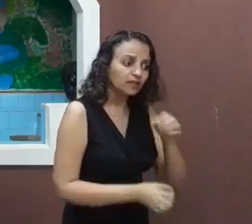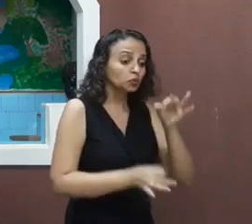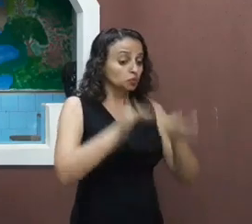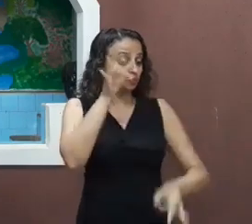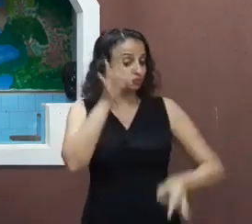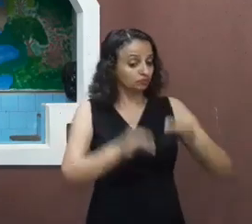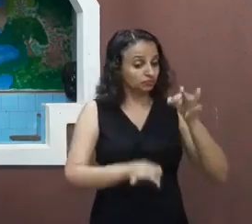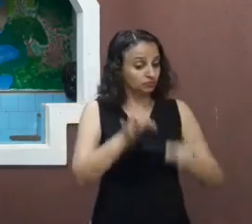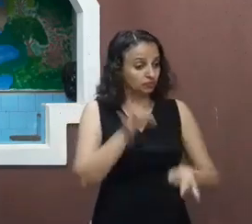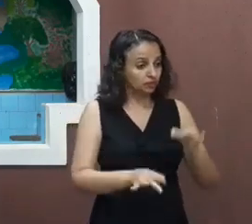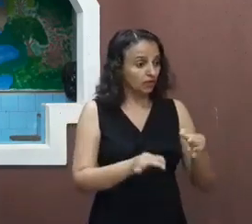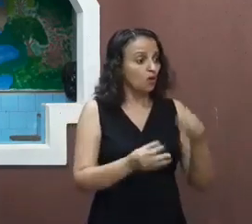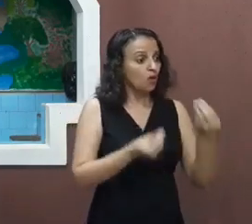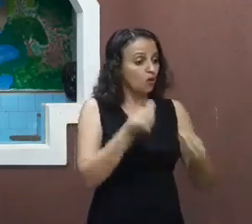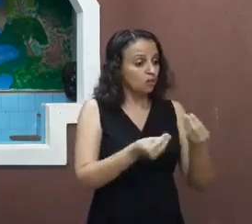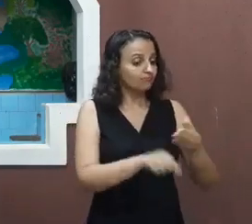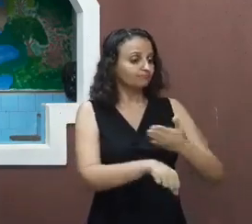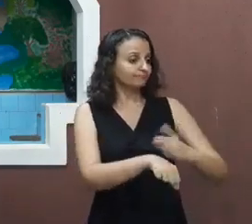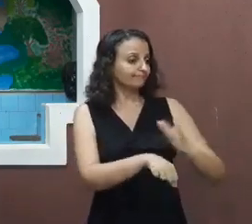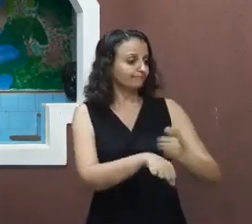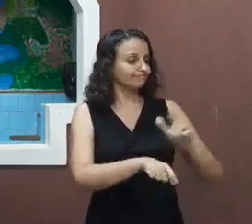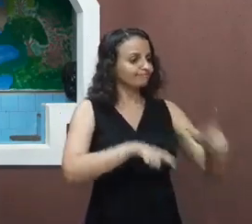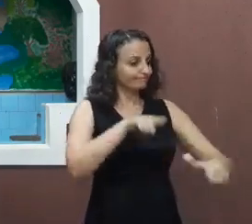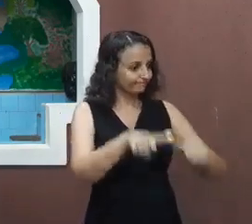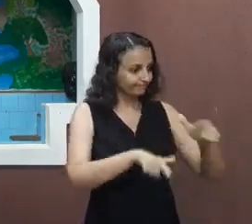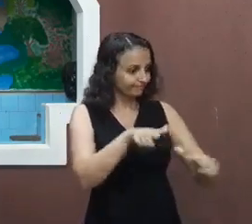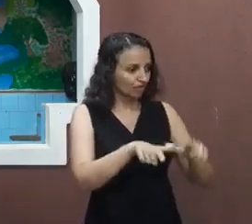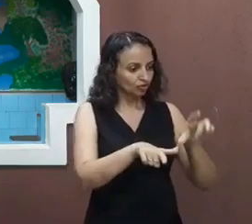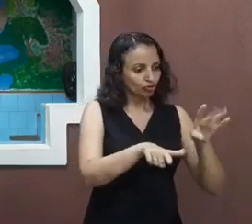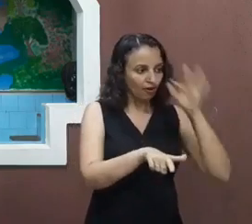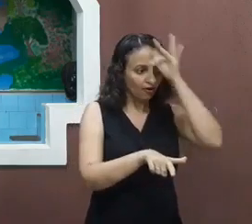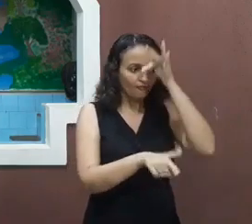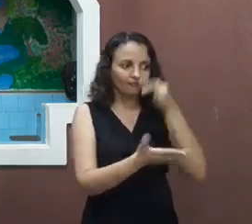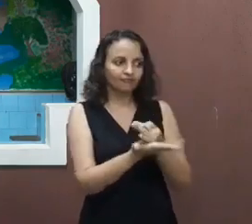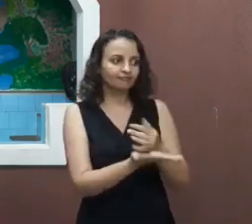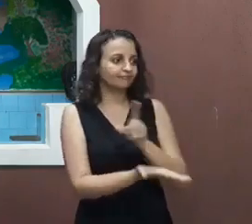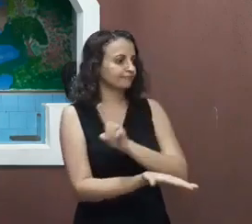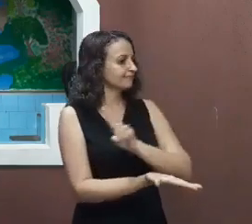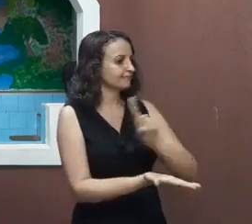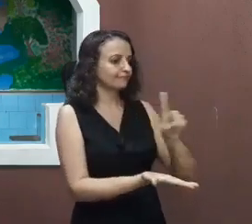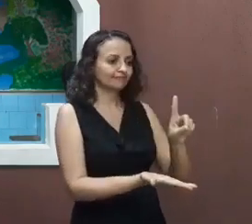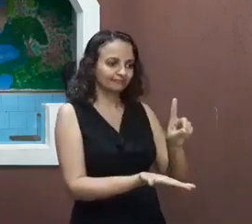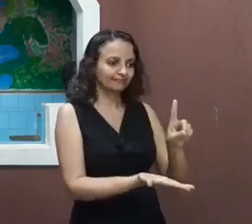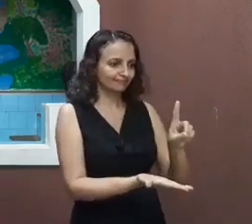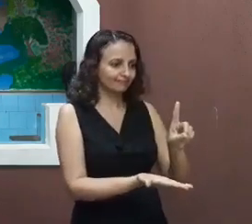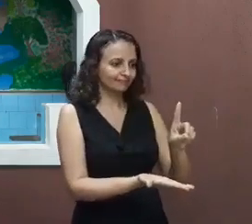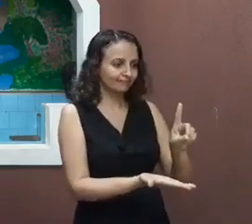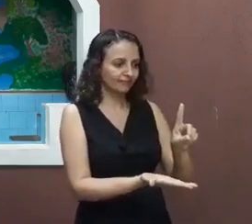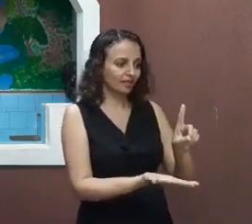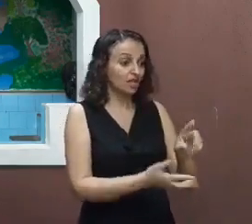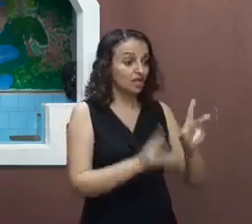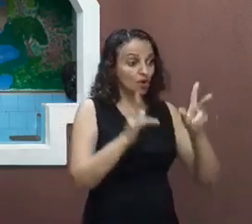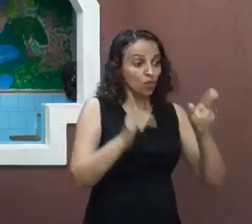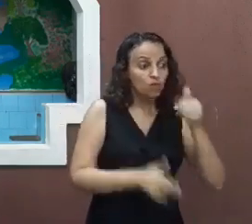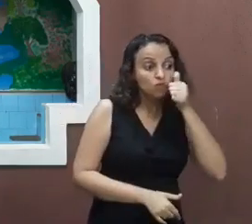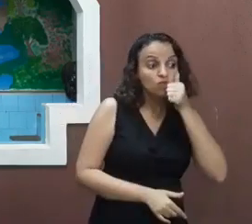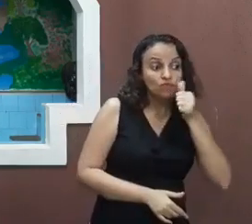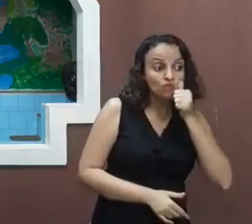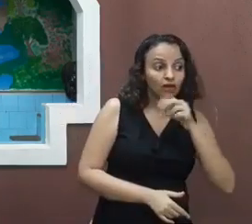justificado pelas obras, e não somente pela fé. E de igual modo Raabe,